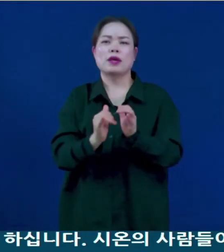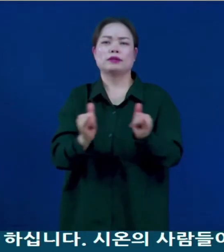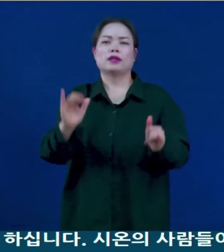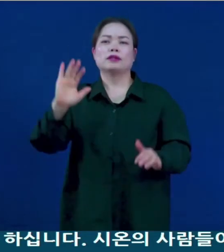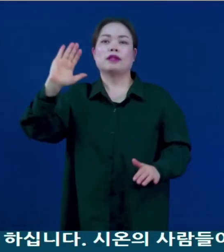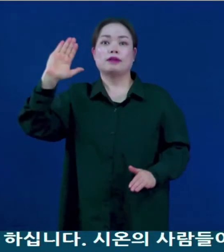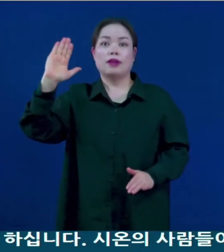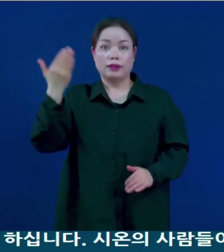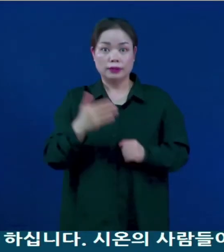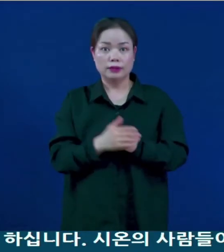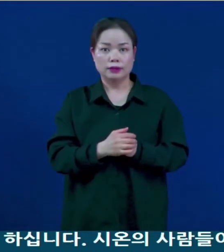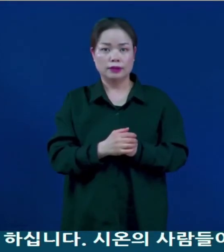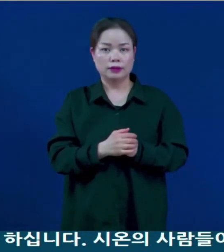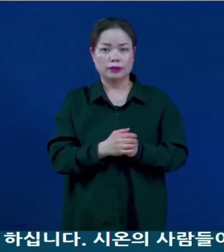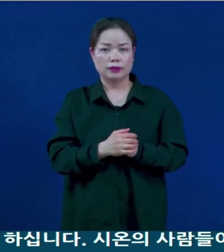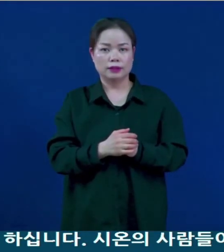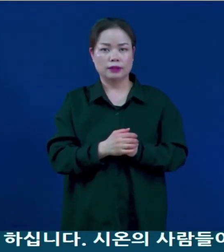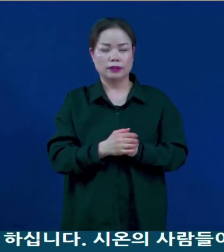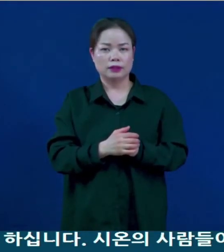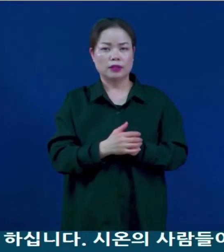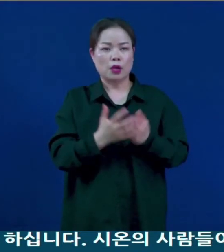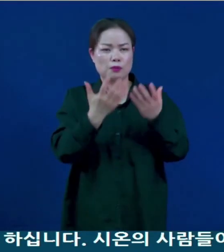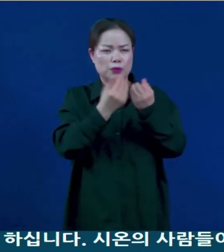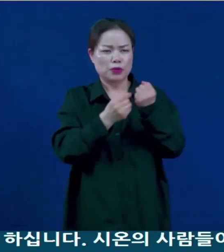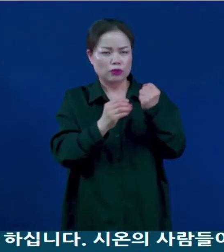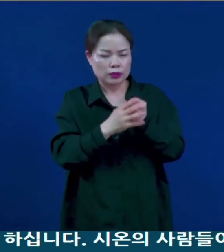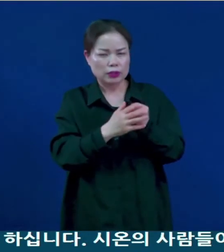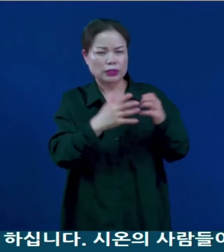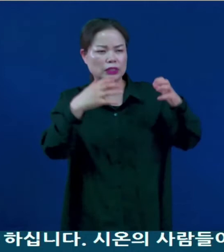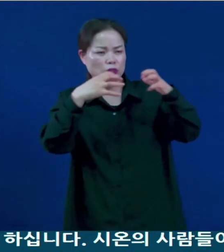되게 하는 해산을,